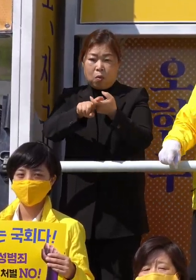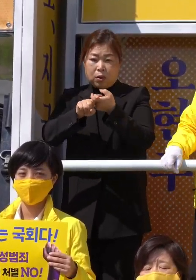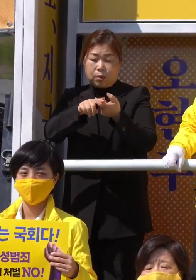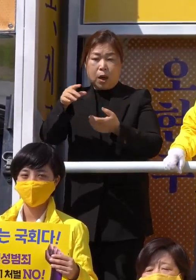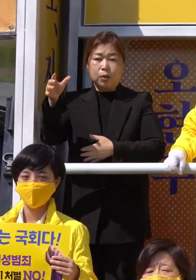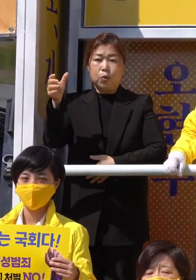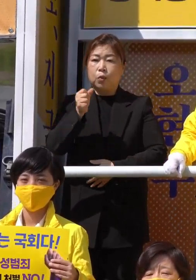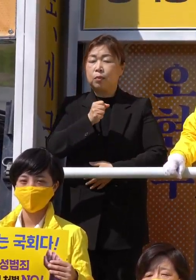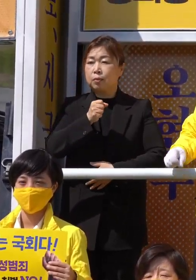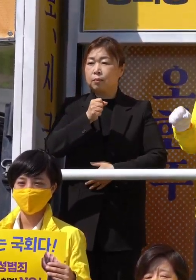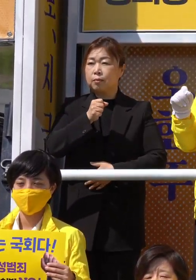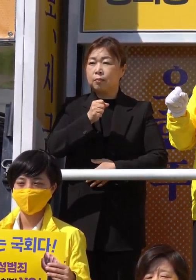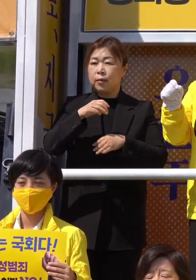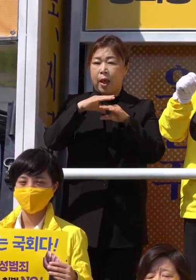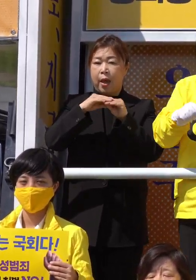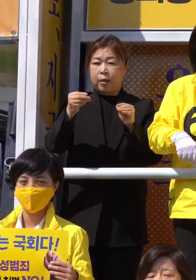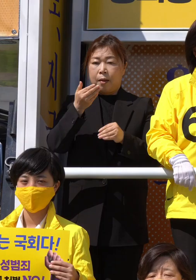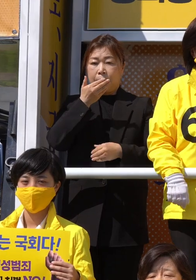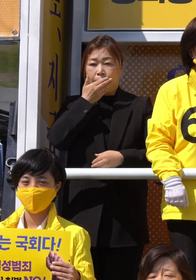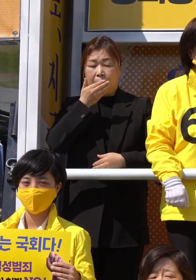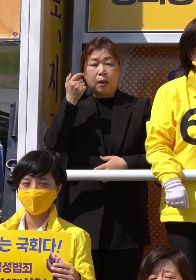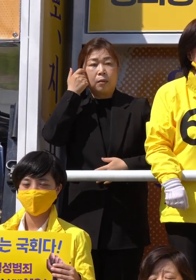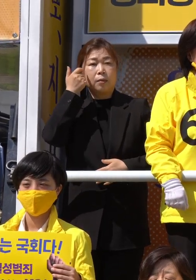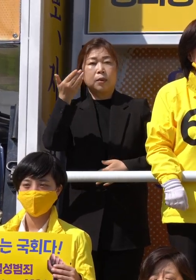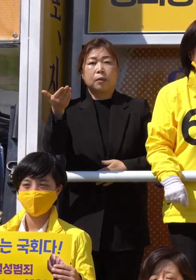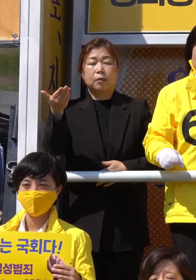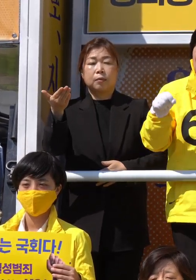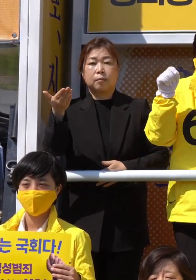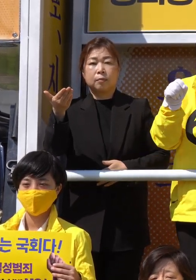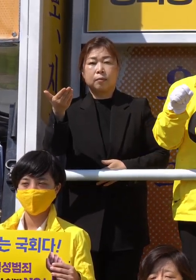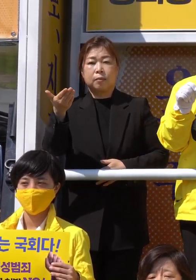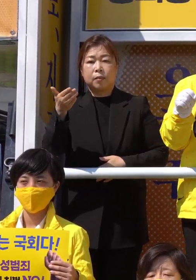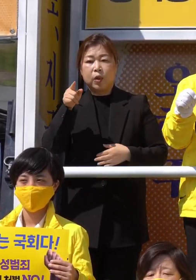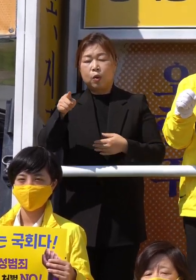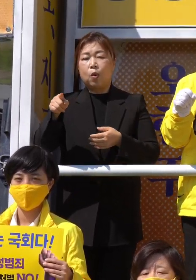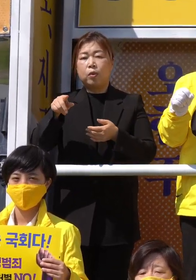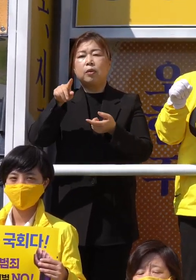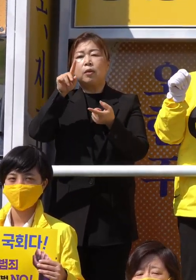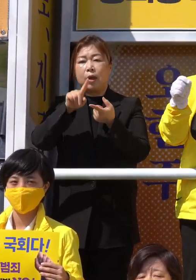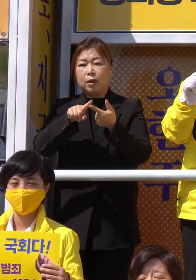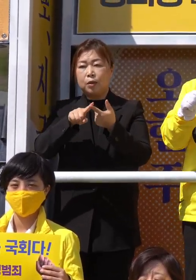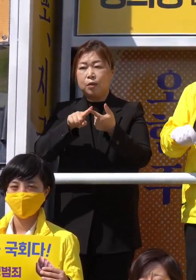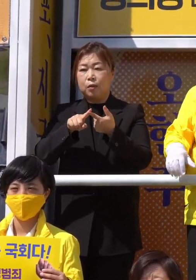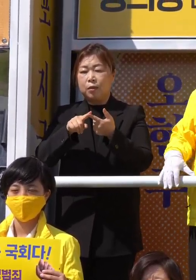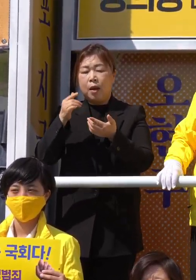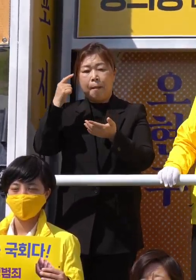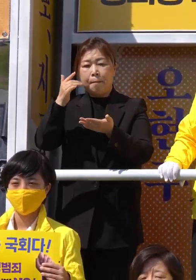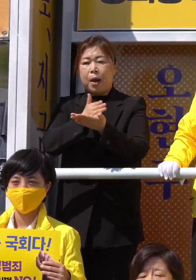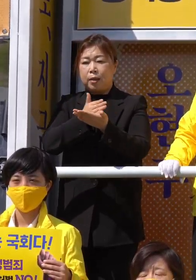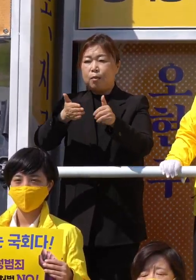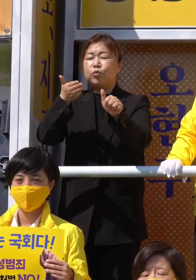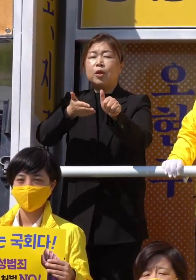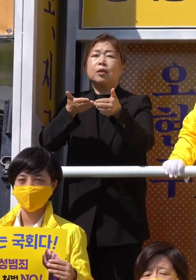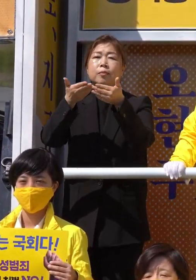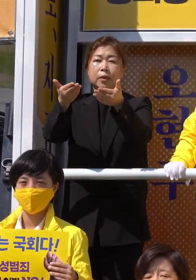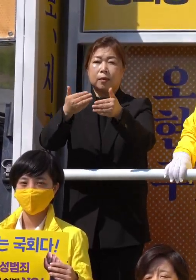헌신적으로 해결해낼 수 있는가? 이걸 가지고 판단해 주십시오,